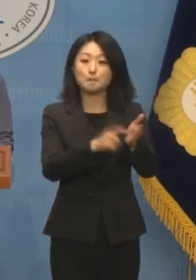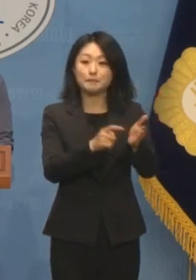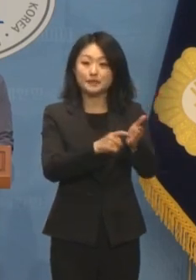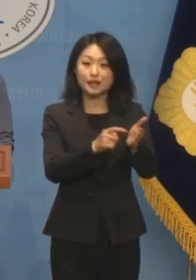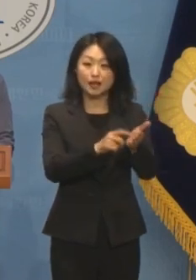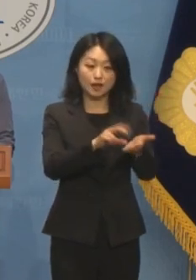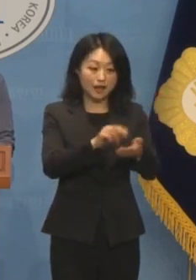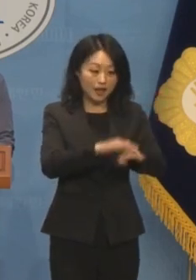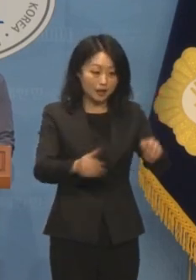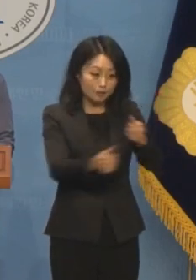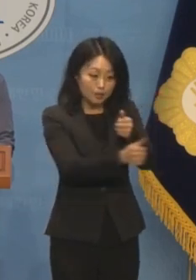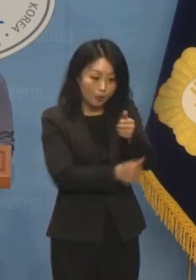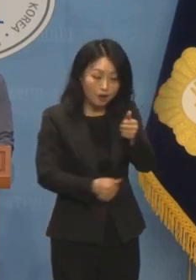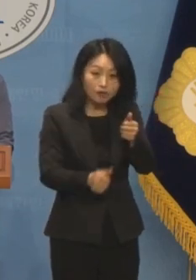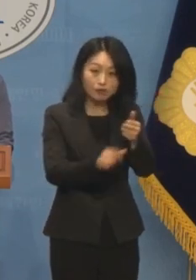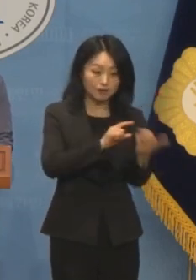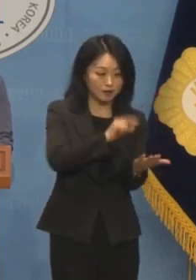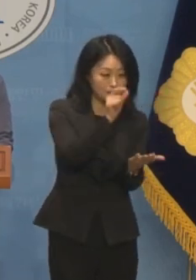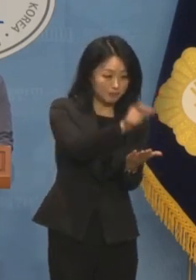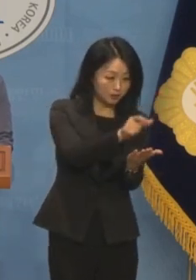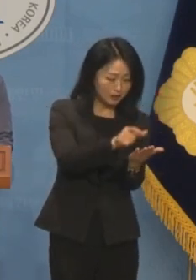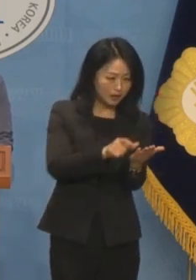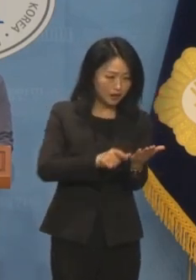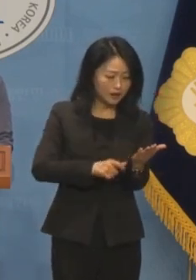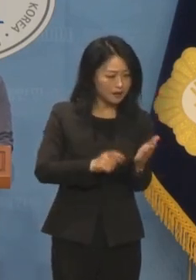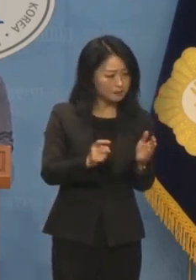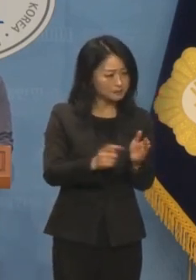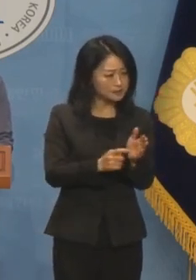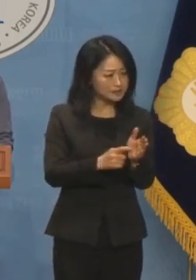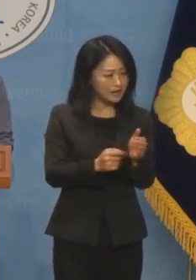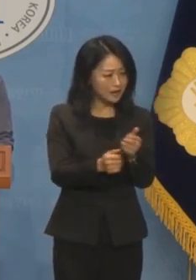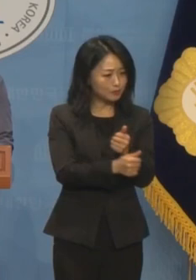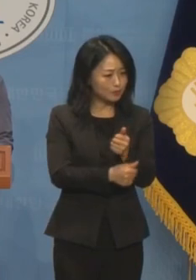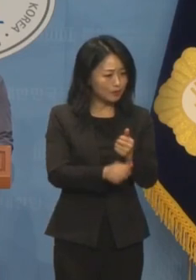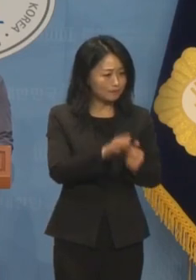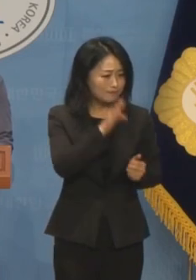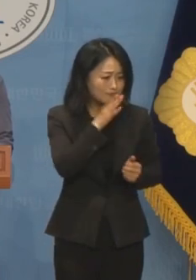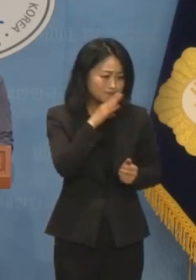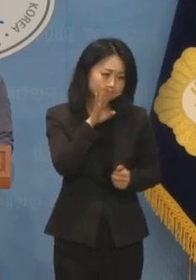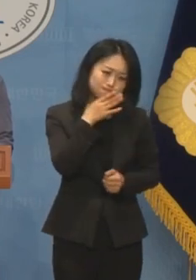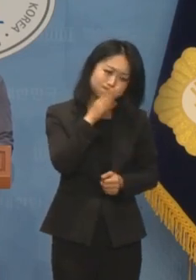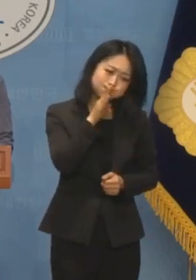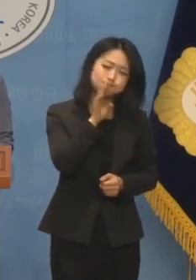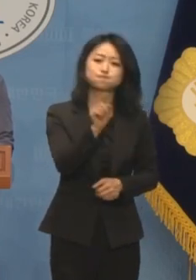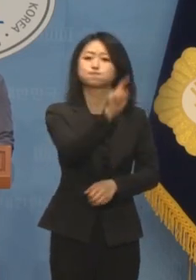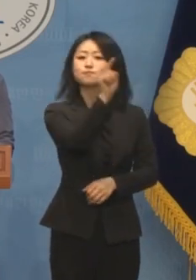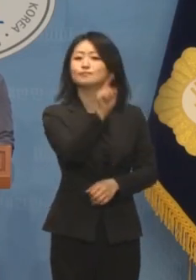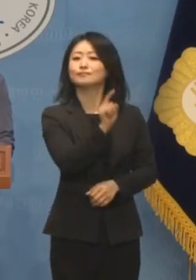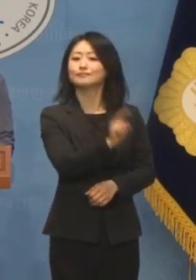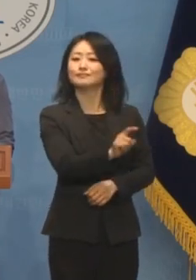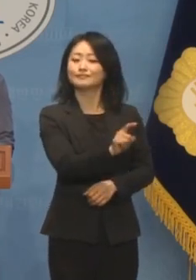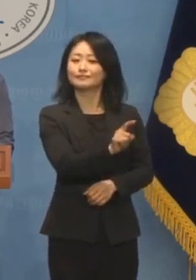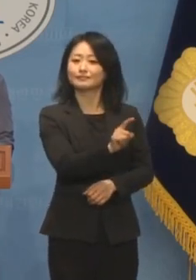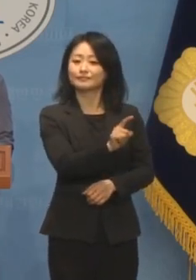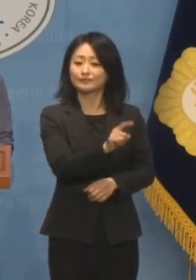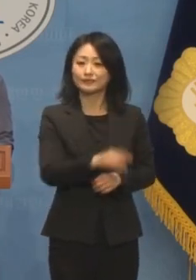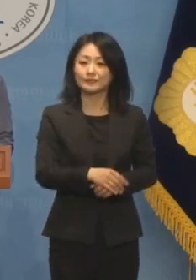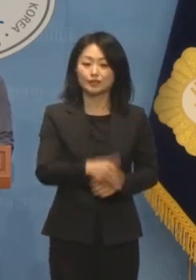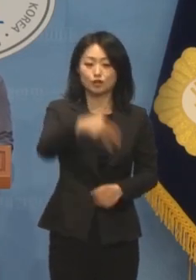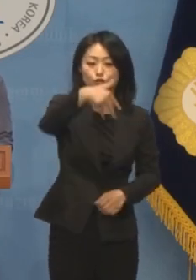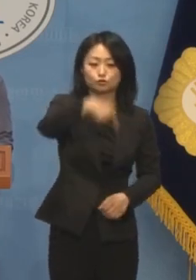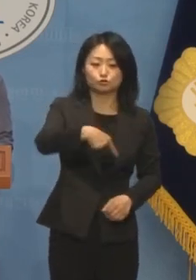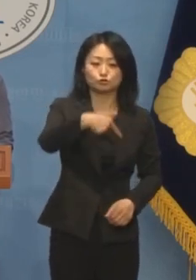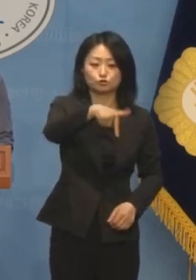면면을 보면 과연 비상대책을 강구할 수 있을지 의문이 들 수밖에 없습니다. 당연직인